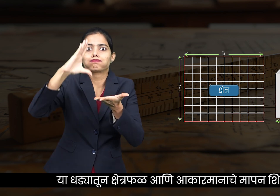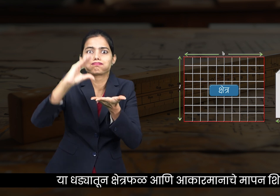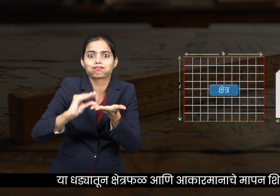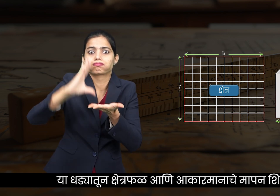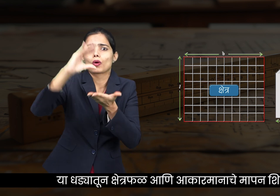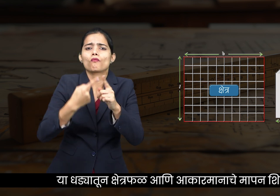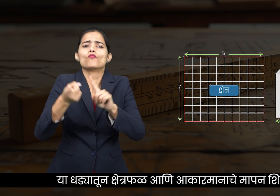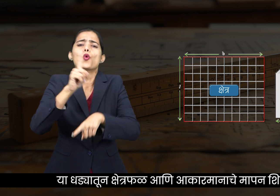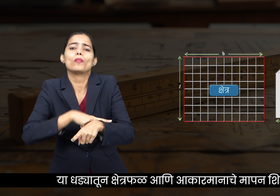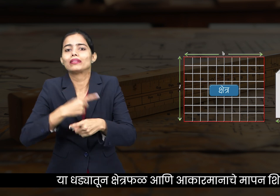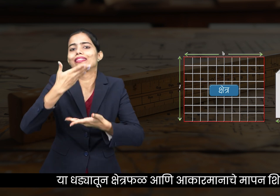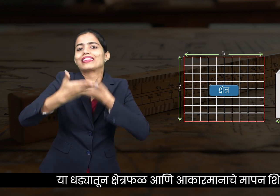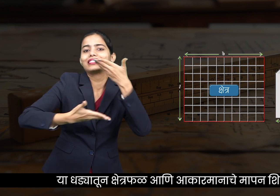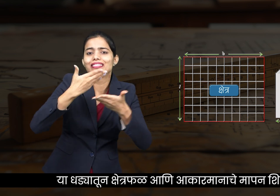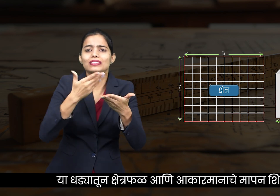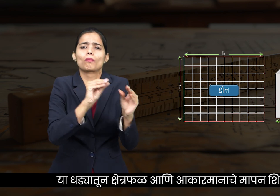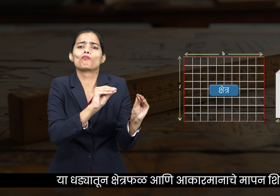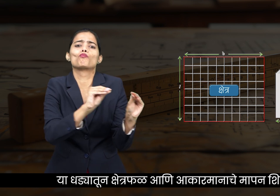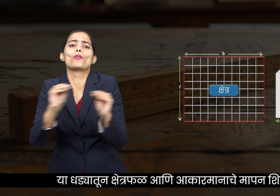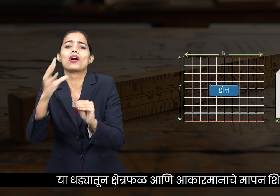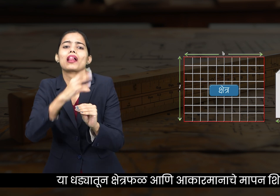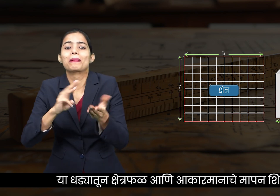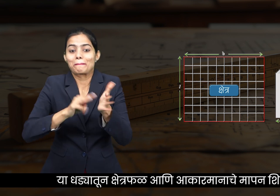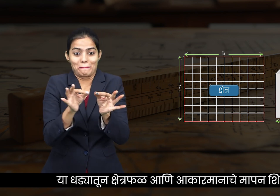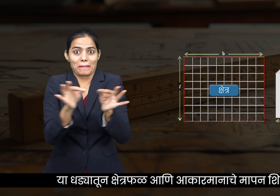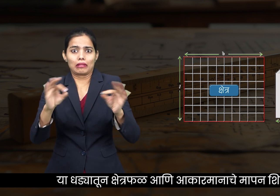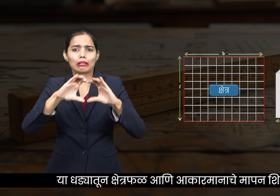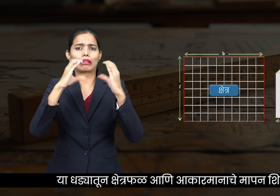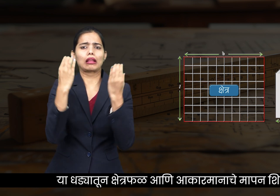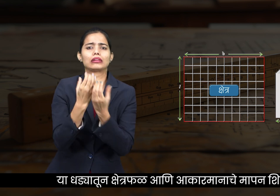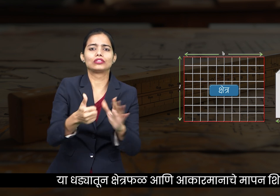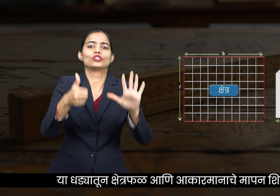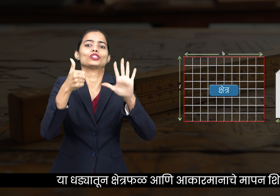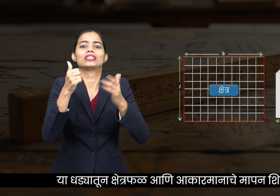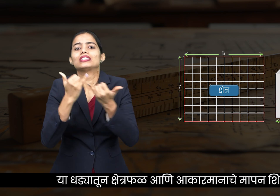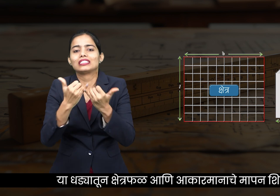या धड्यातून क्षेत्रफळ आणि आकारमानाचे मापन शिकणार आहोत।